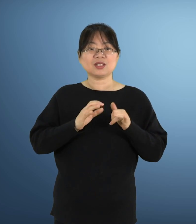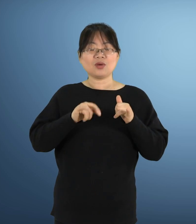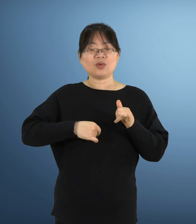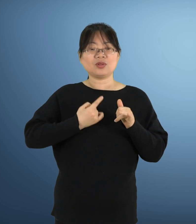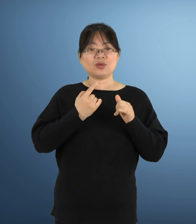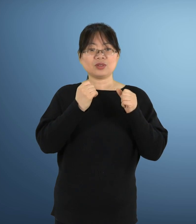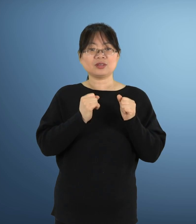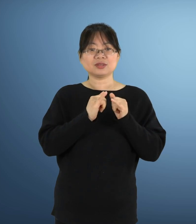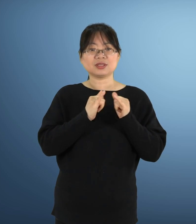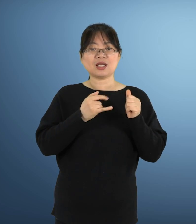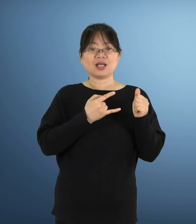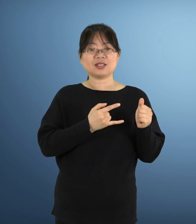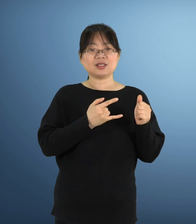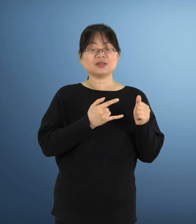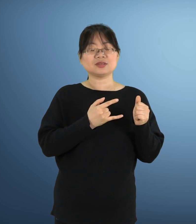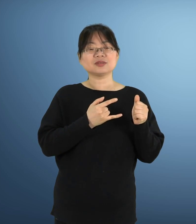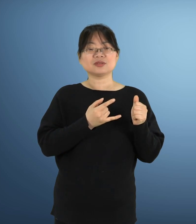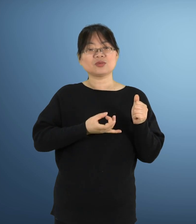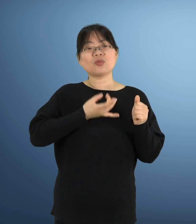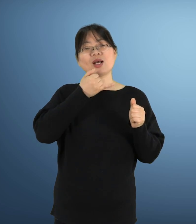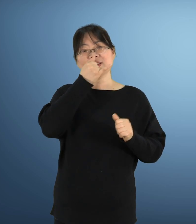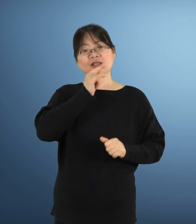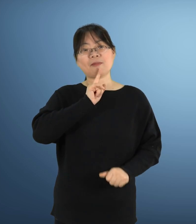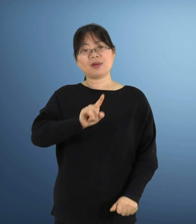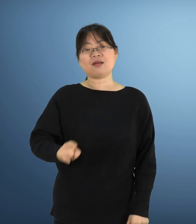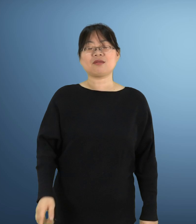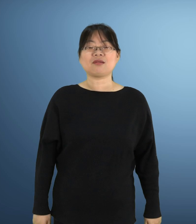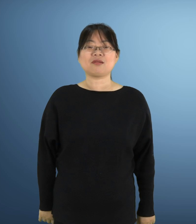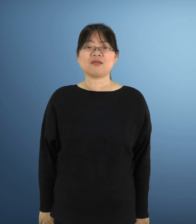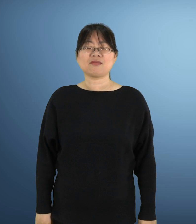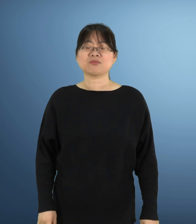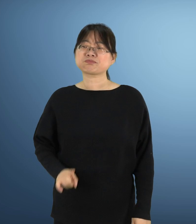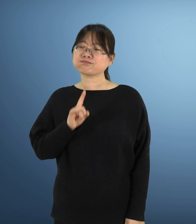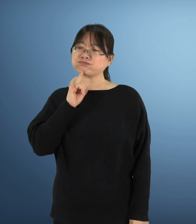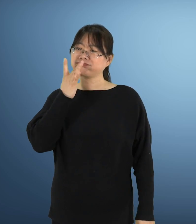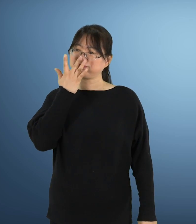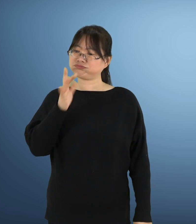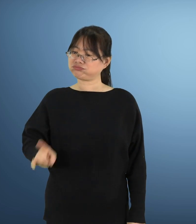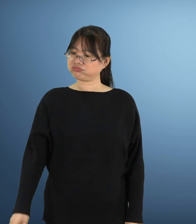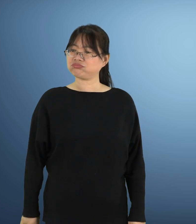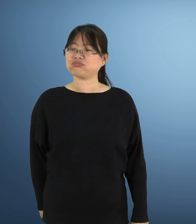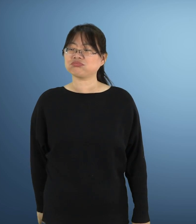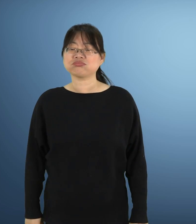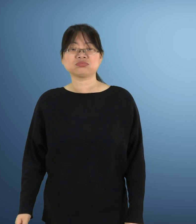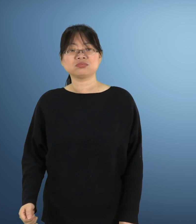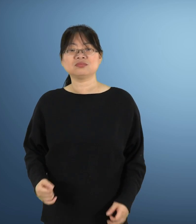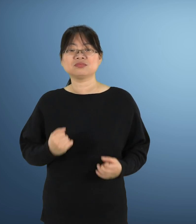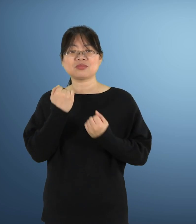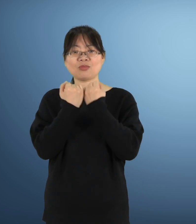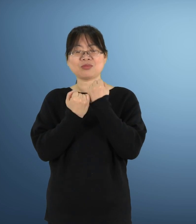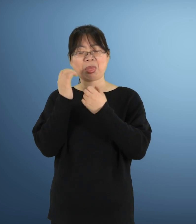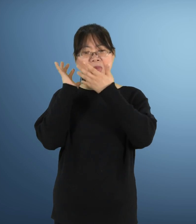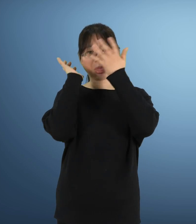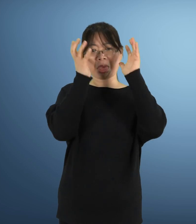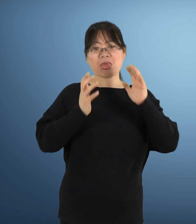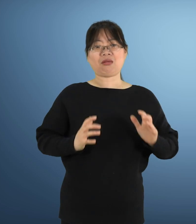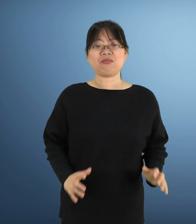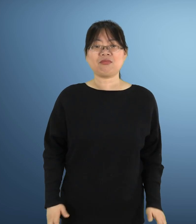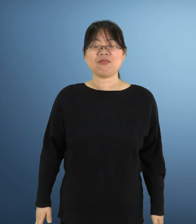하는 자들은 화 있을진저. 뭔 말인지 잘 모르겠죠. 번역이 좀 복잡하게